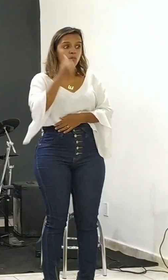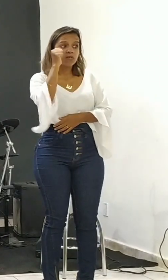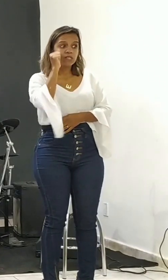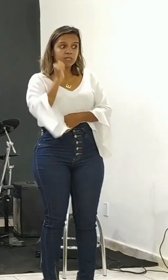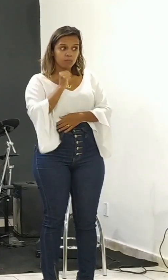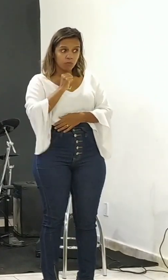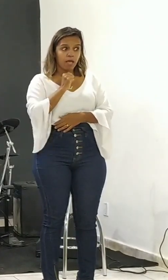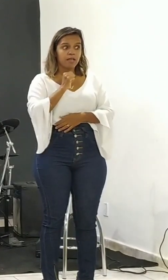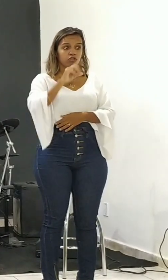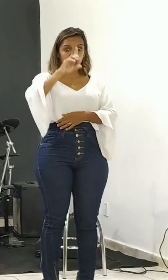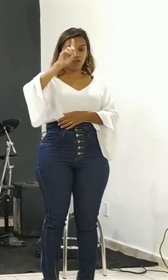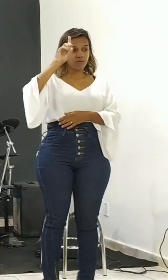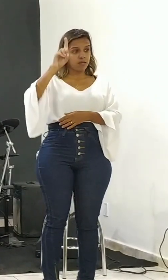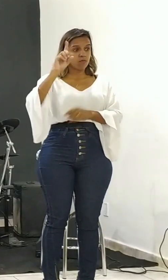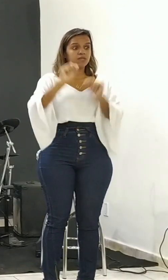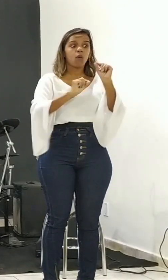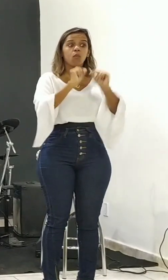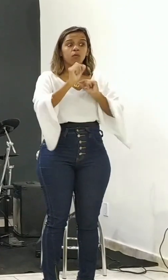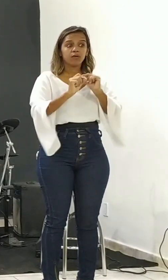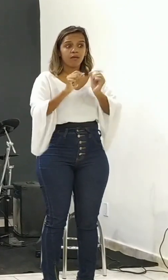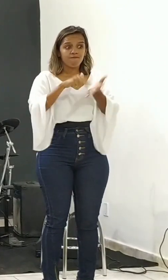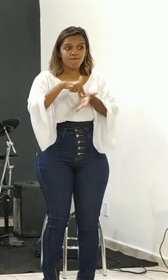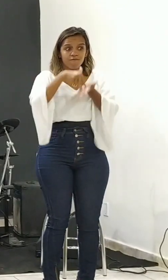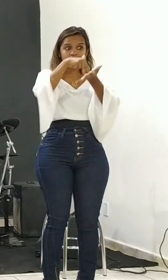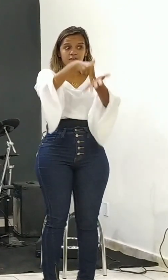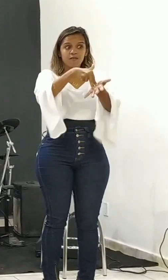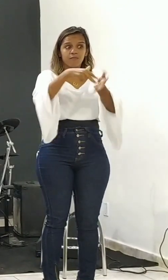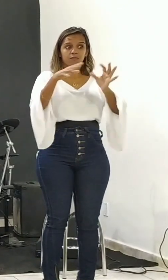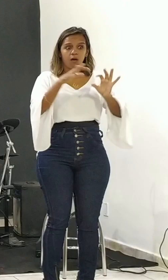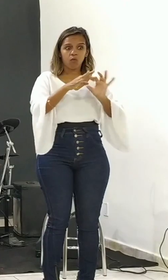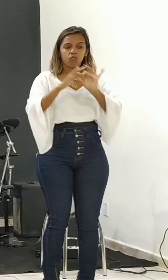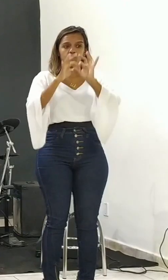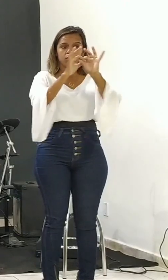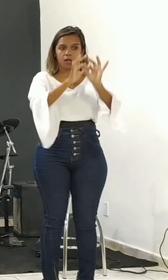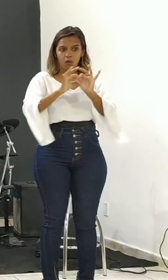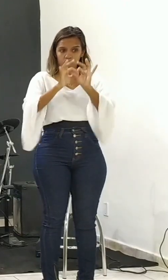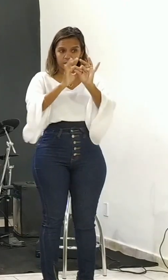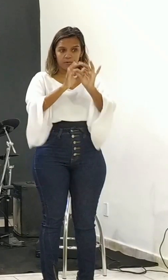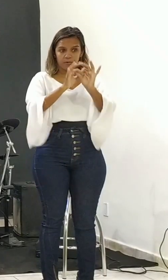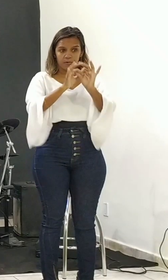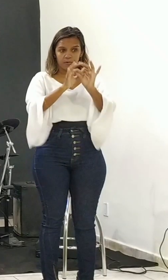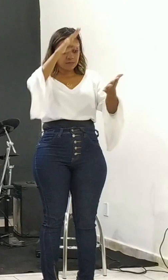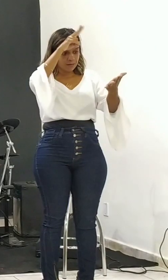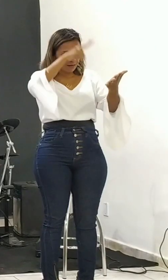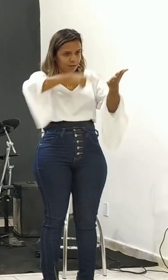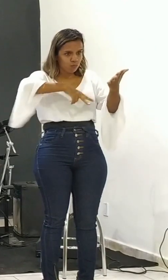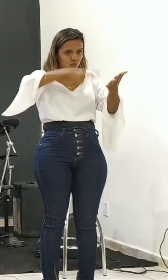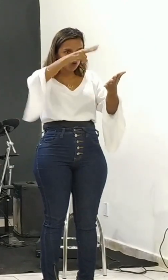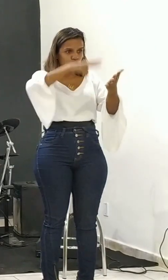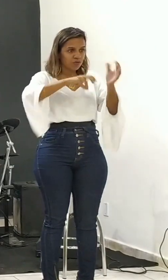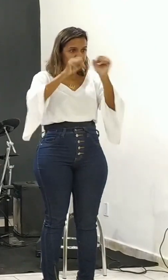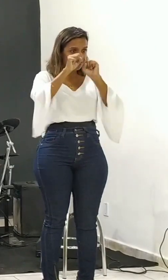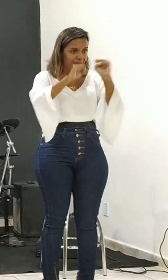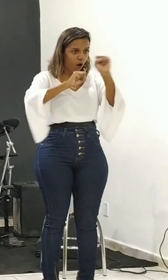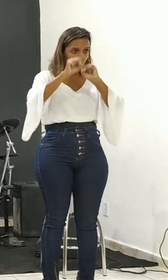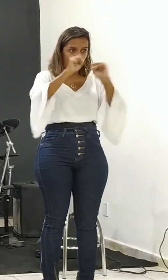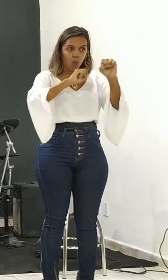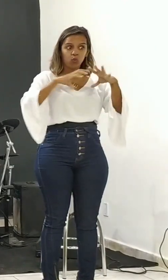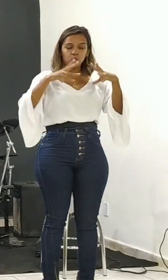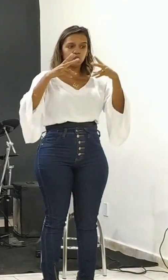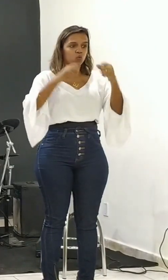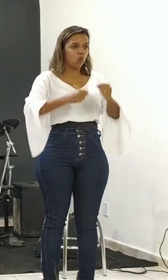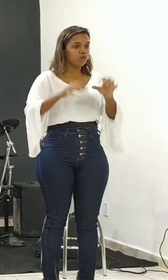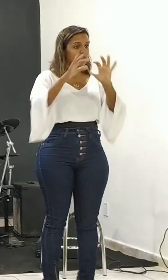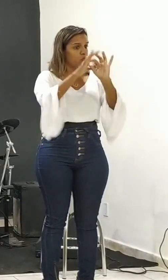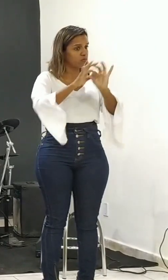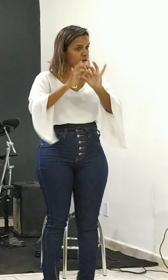de Deus melhores, é permanecer nessa união. Se lermos o Salmo todo, a gente vai ver que é na união, na